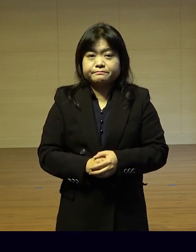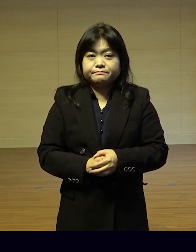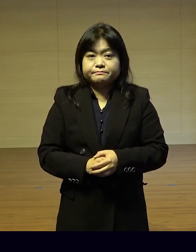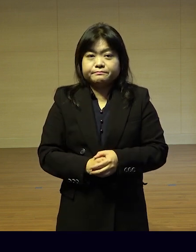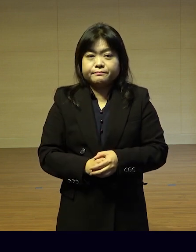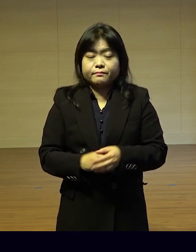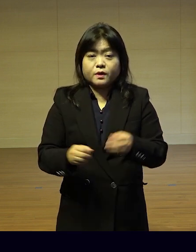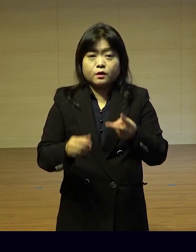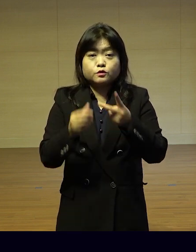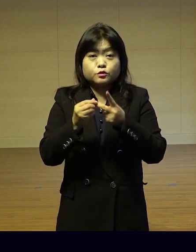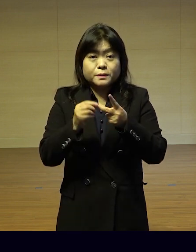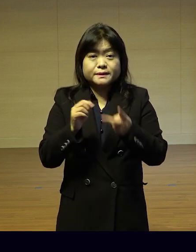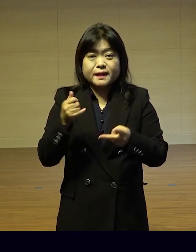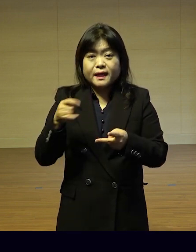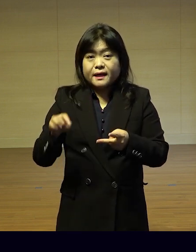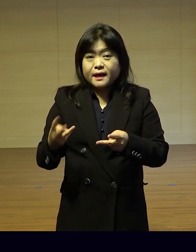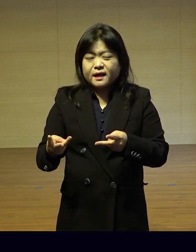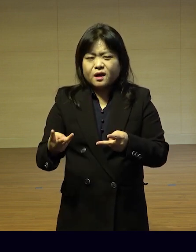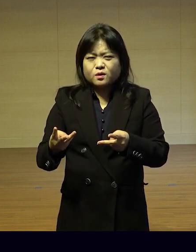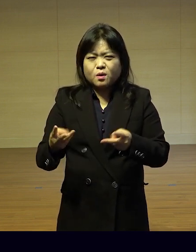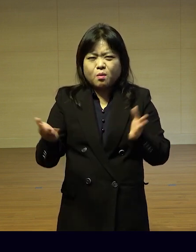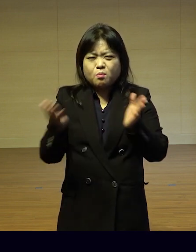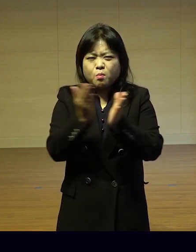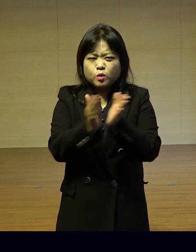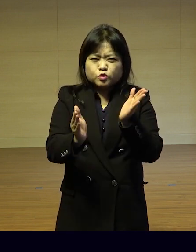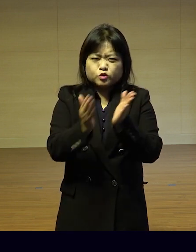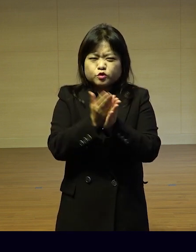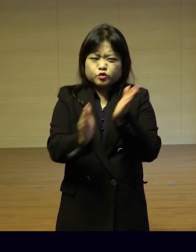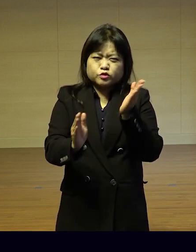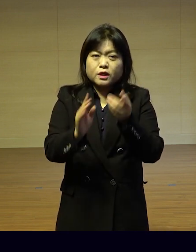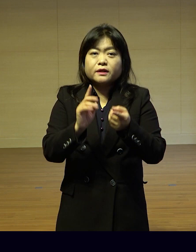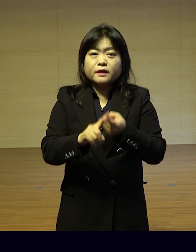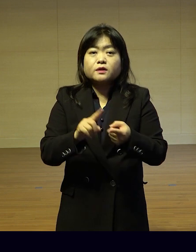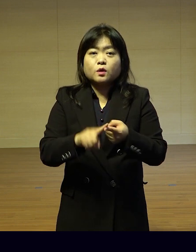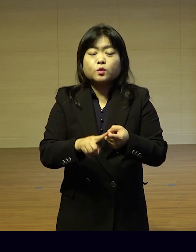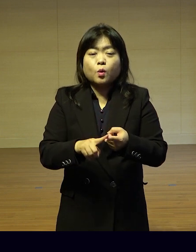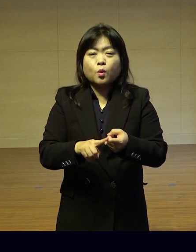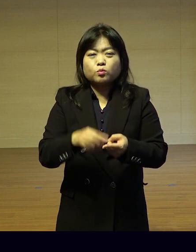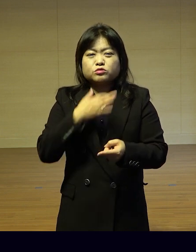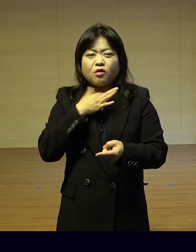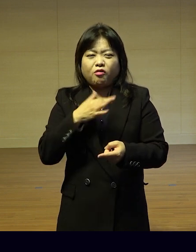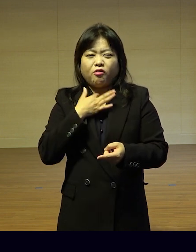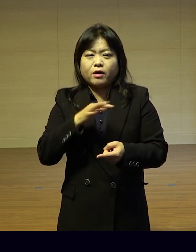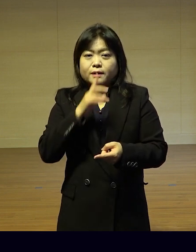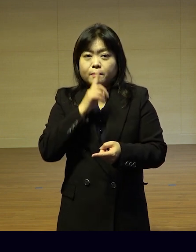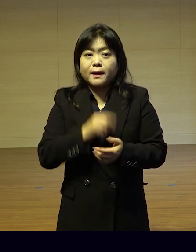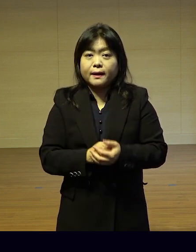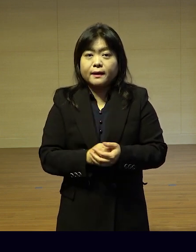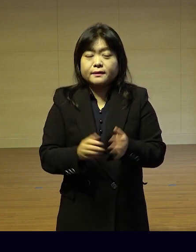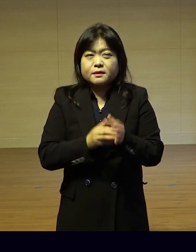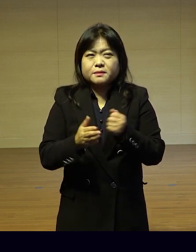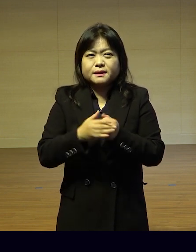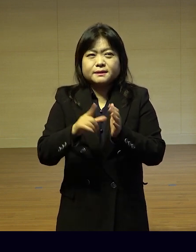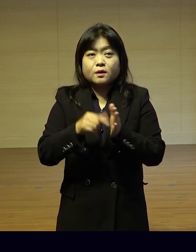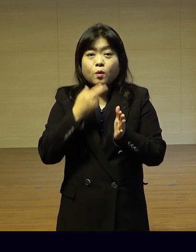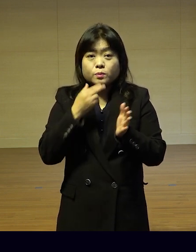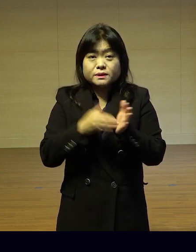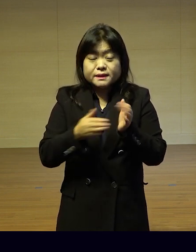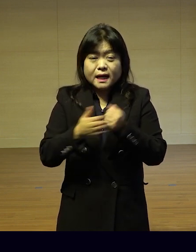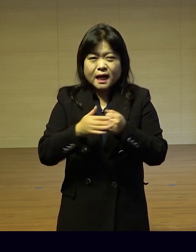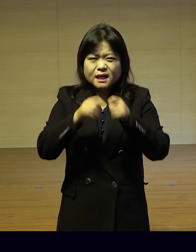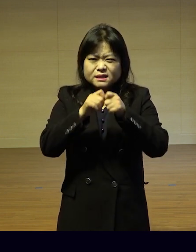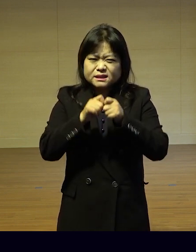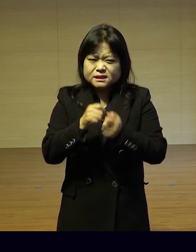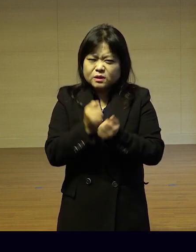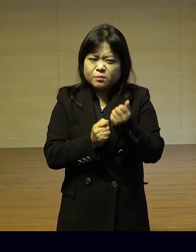자, 두 번째는 헤겔은 이제 모순 법칙을 부정했다고 하는데요. 제가 시간 관계상